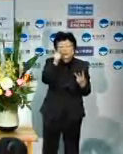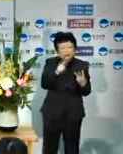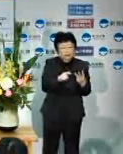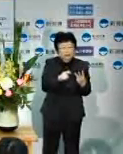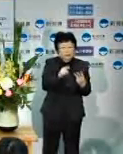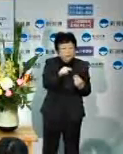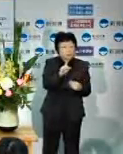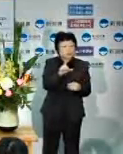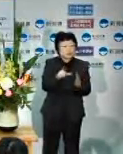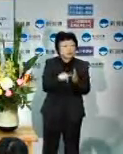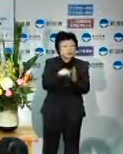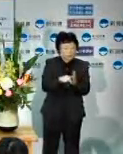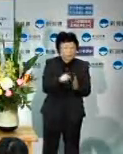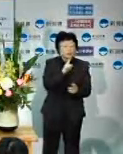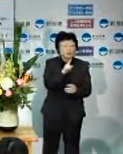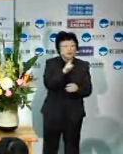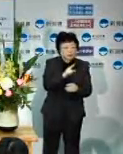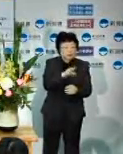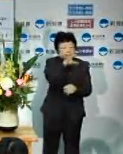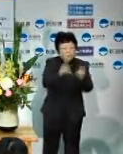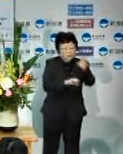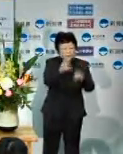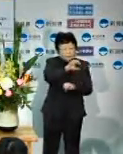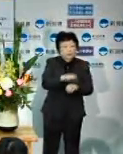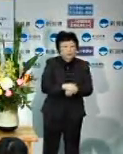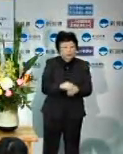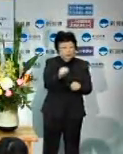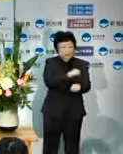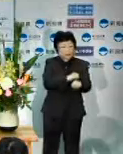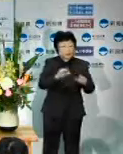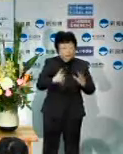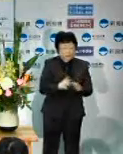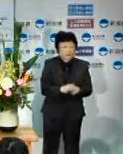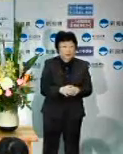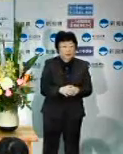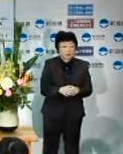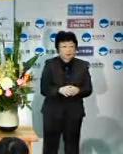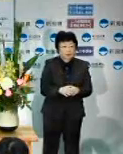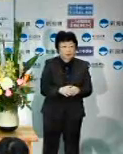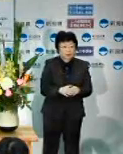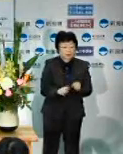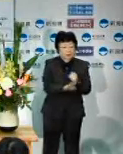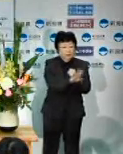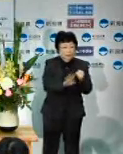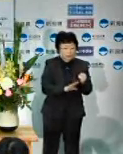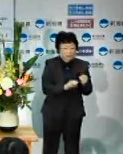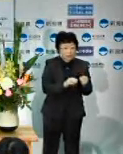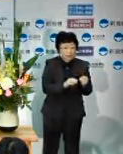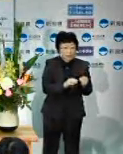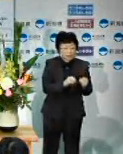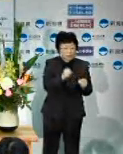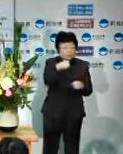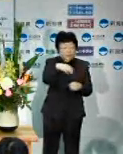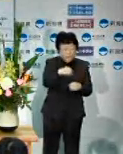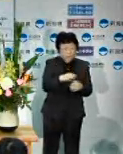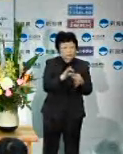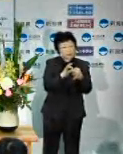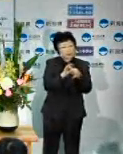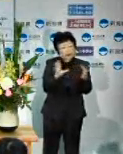順番が逆になったりもしてますし、はい、特にありません。で原発との関係も特に意識していません。は